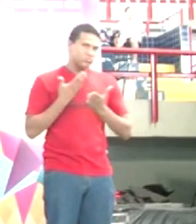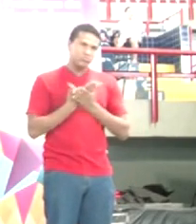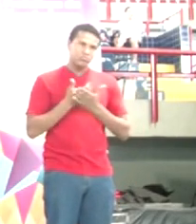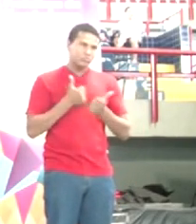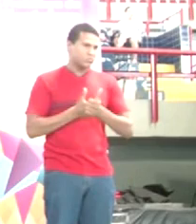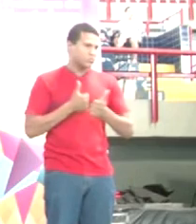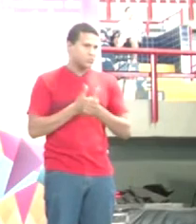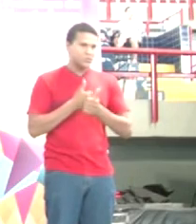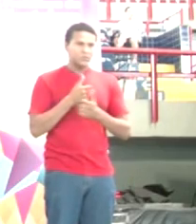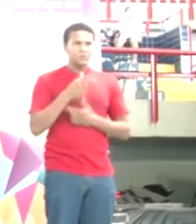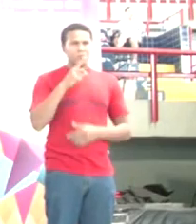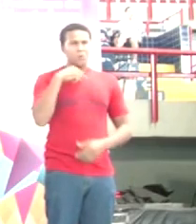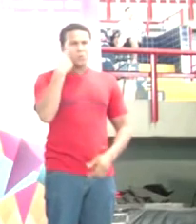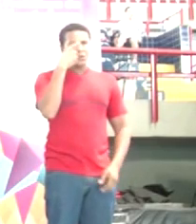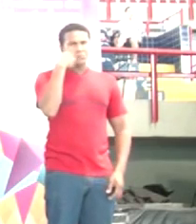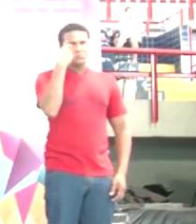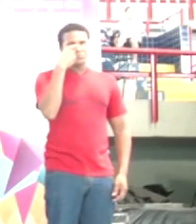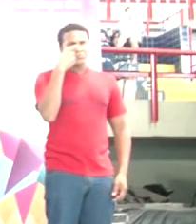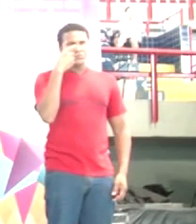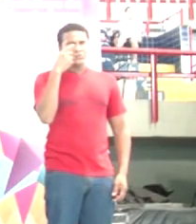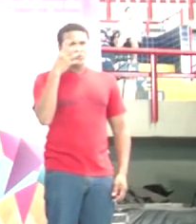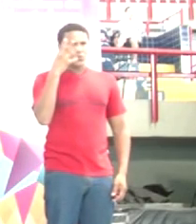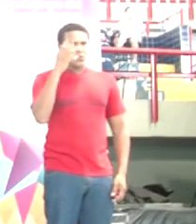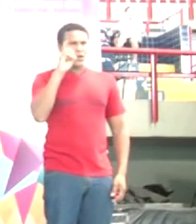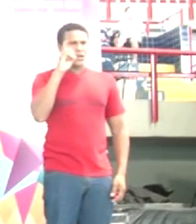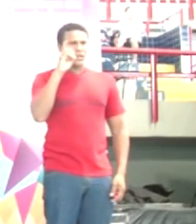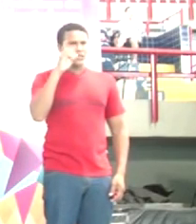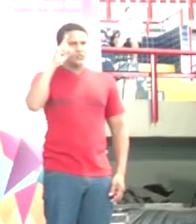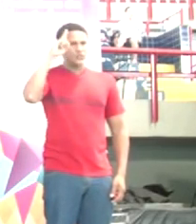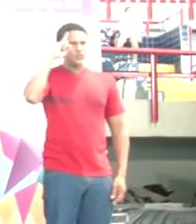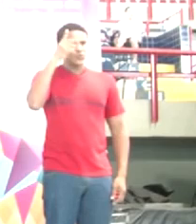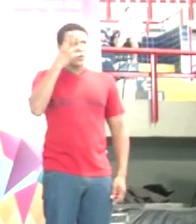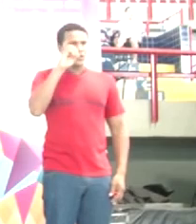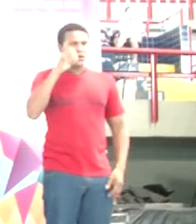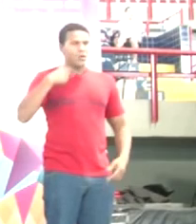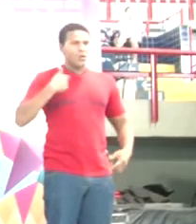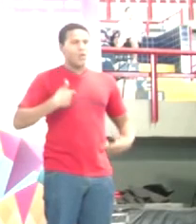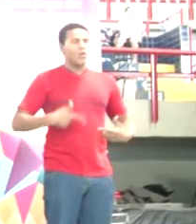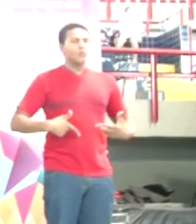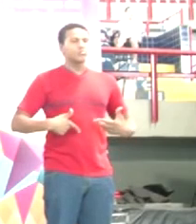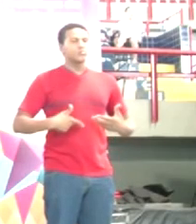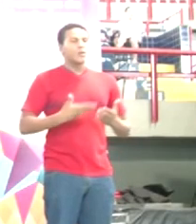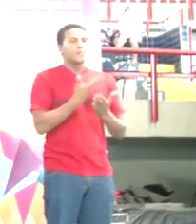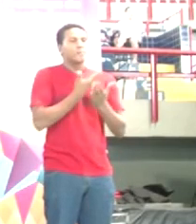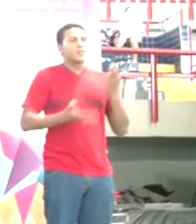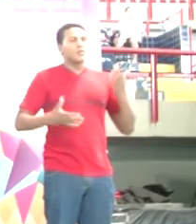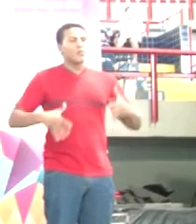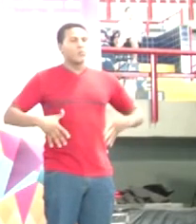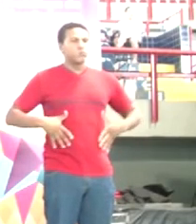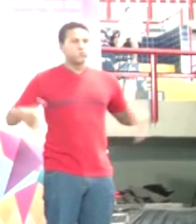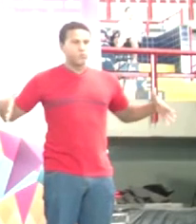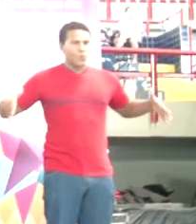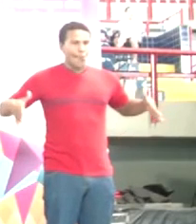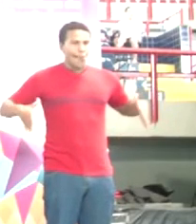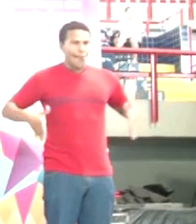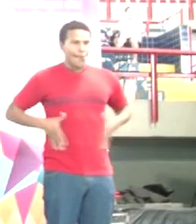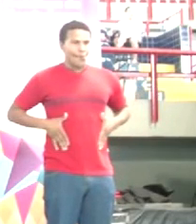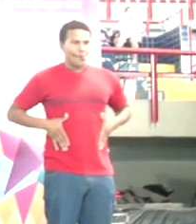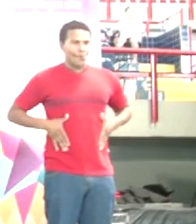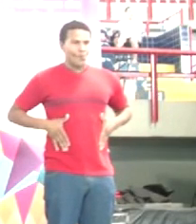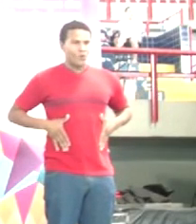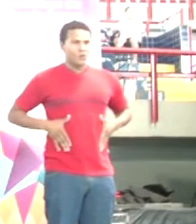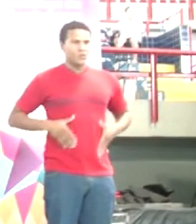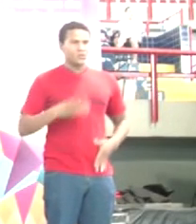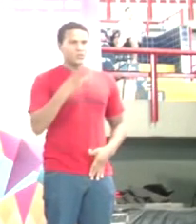aliás, em 40 dias, eu perdi 25 quilos. Né? Em 2 meses, eu perdi 30 quilos. Né?